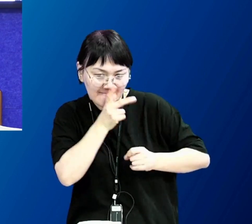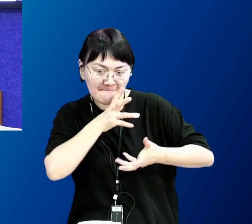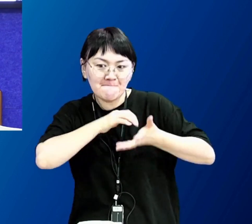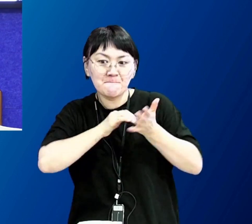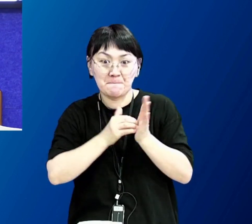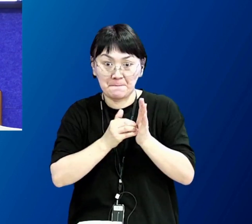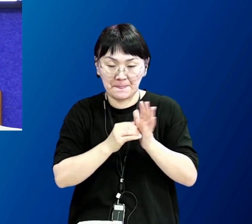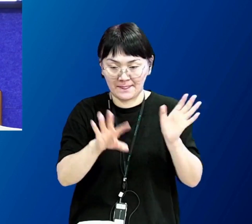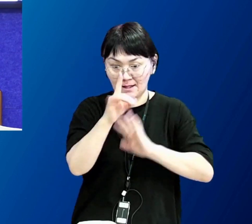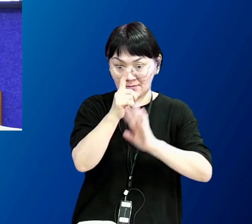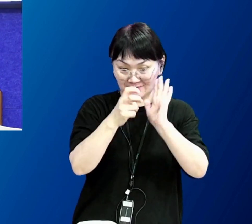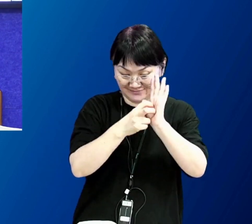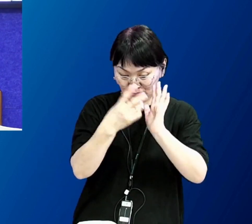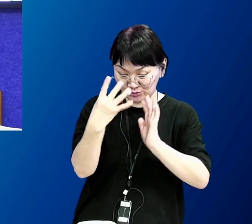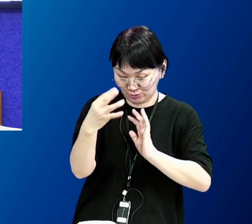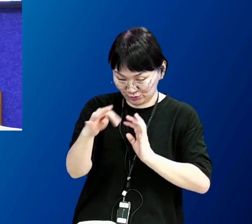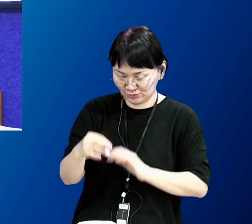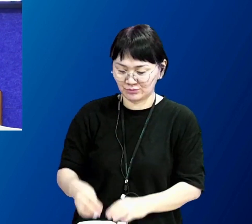11:40 дээрээс харуул.